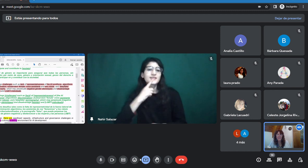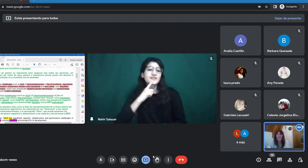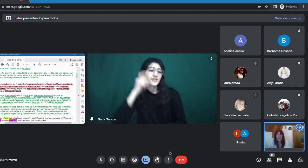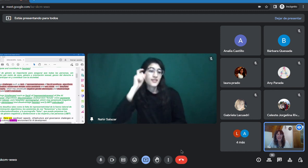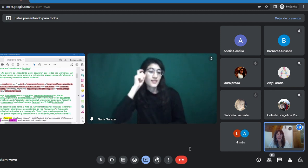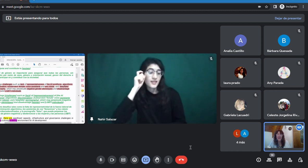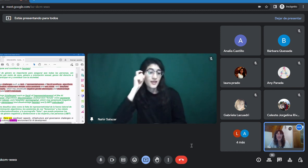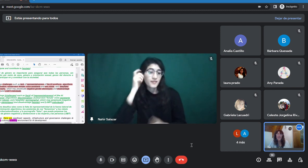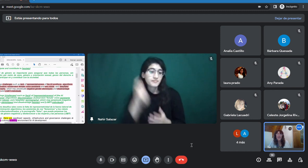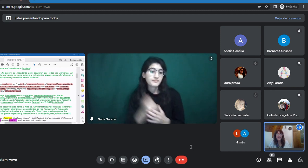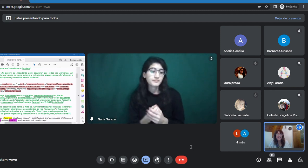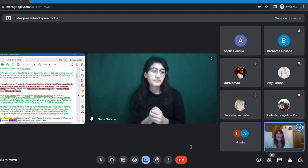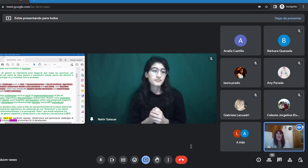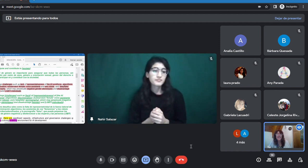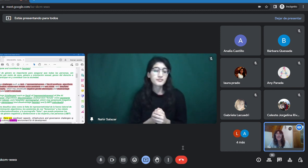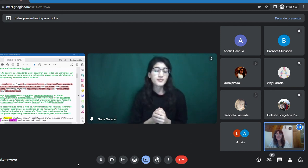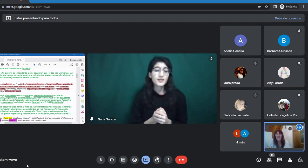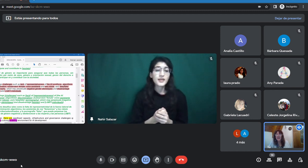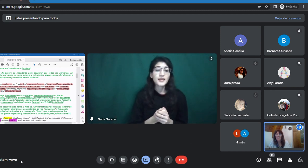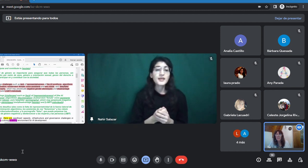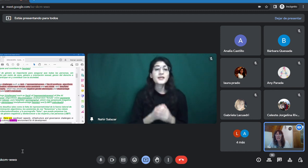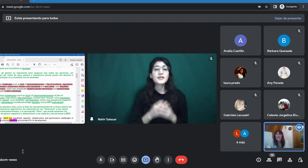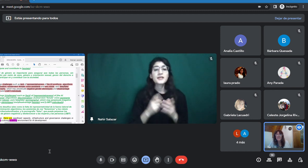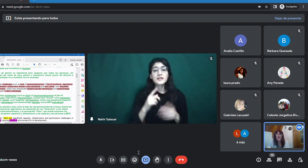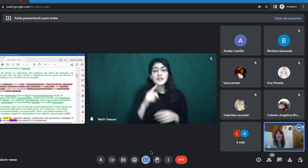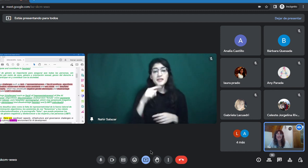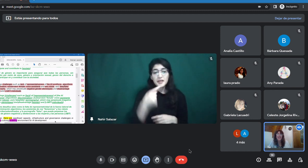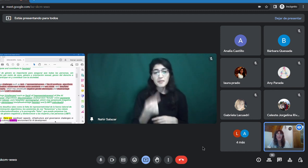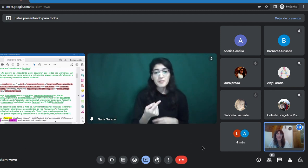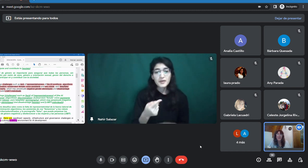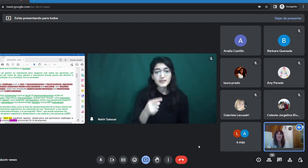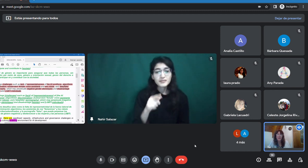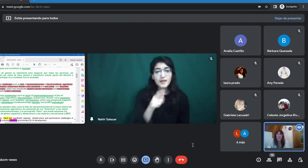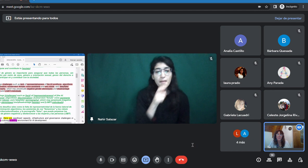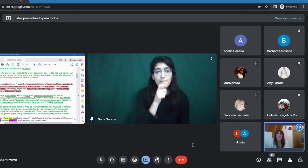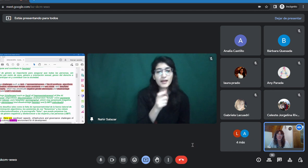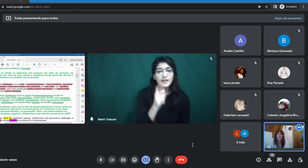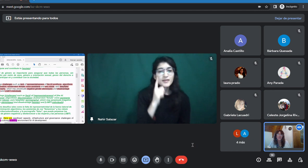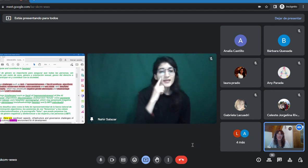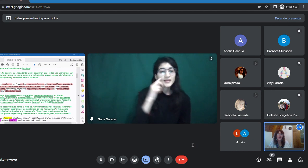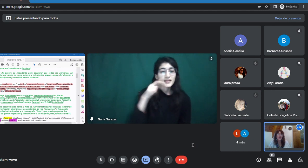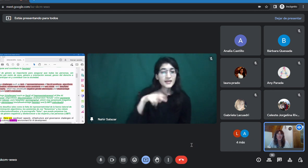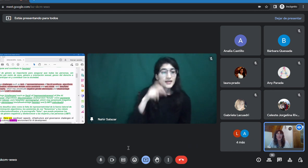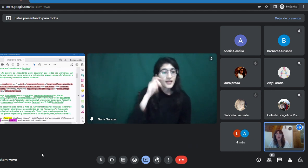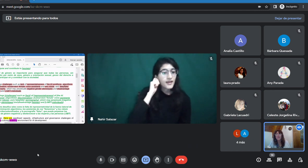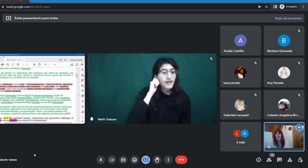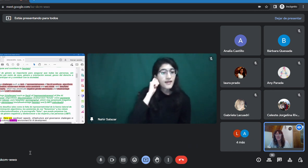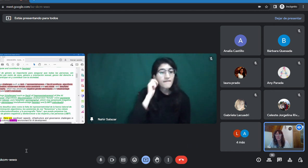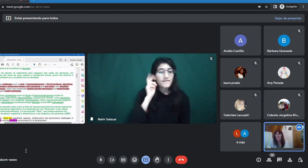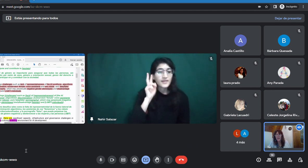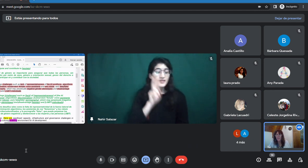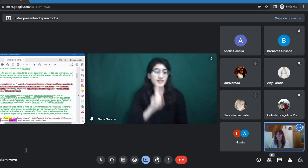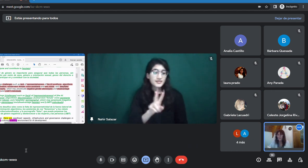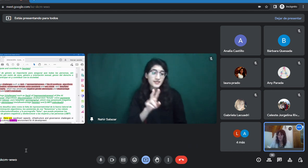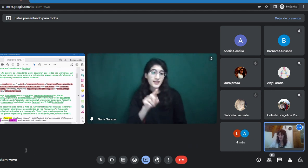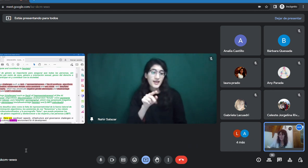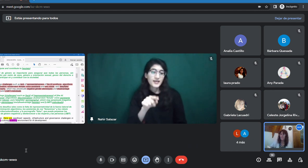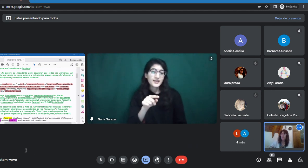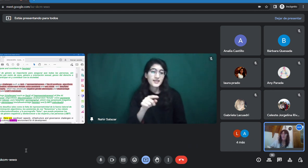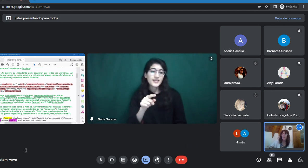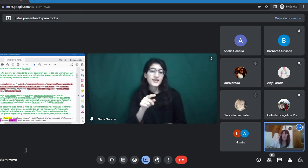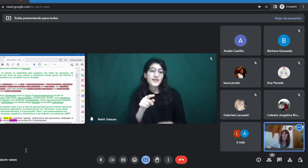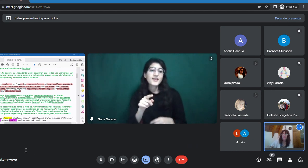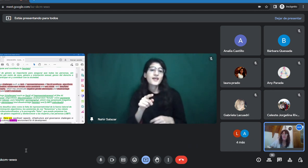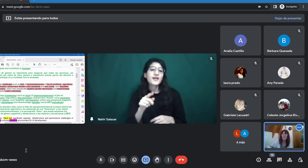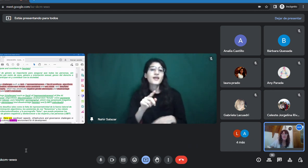clase pasada. Fíjense, en esta, building está después de una preposición. Entonces, ¿cómo se traduce?